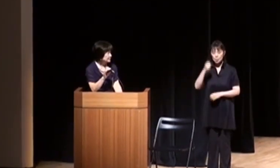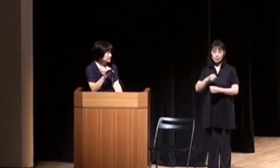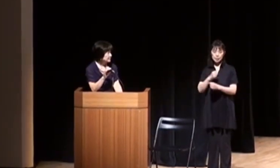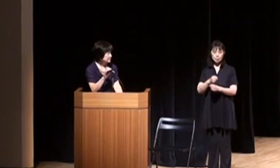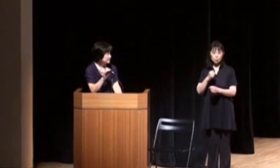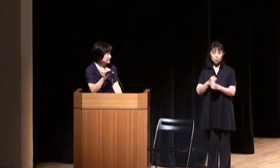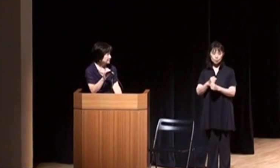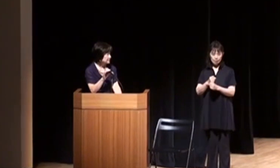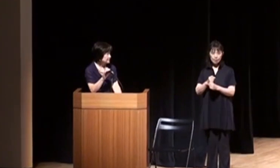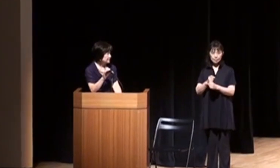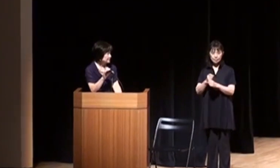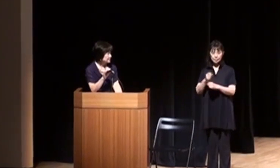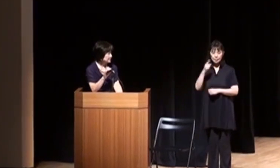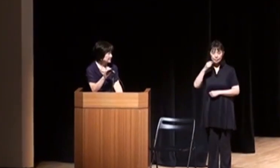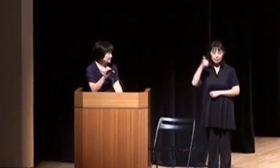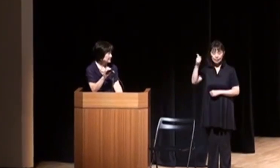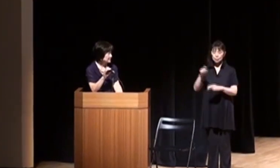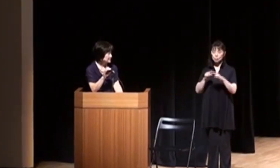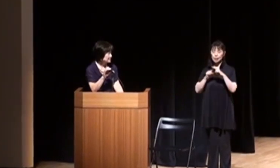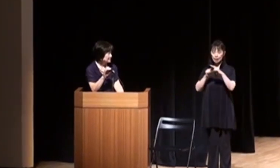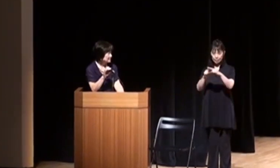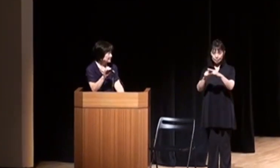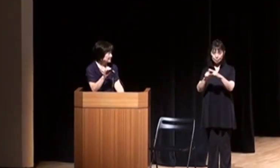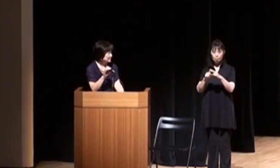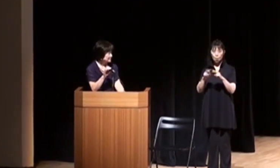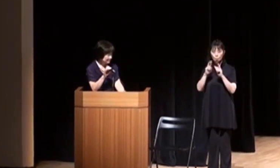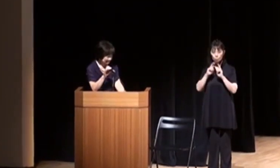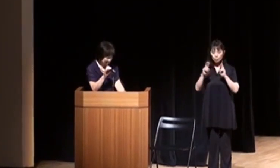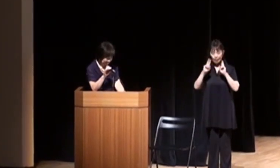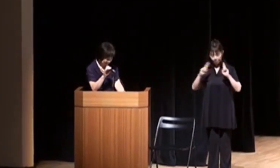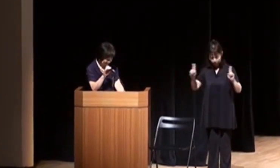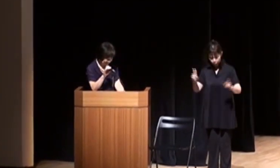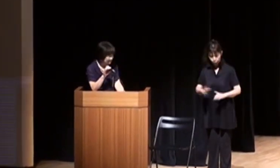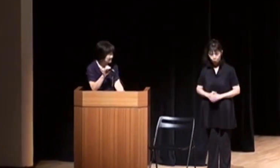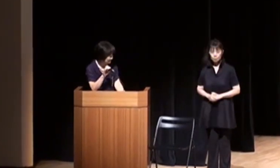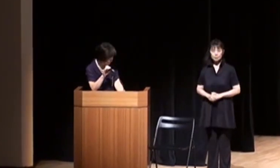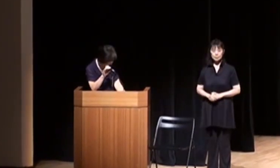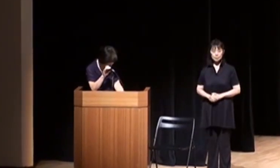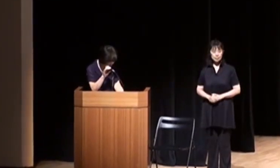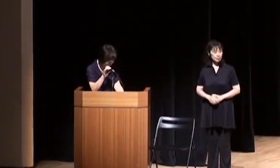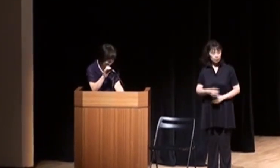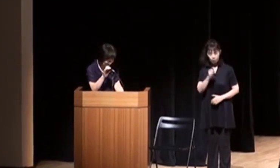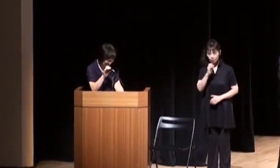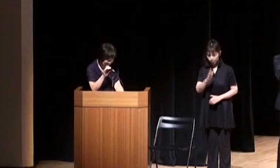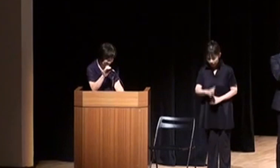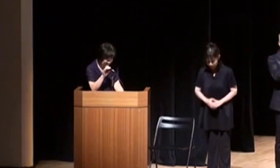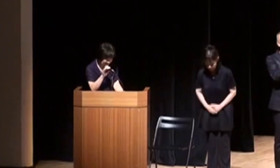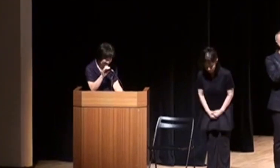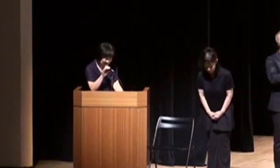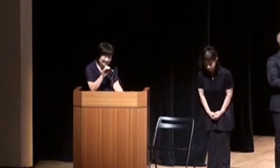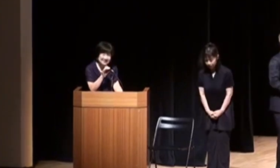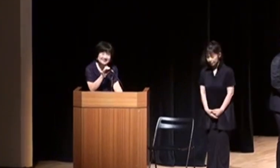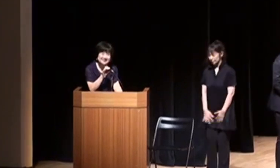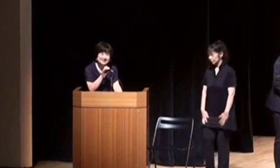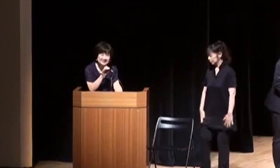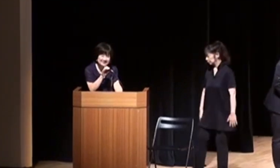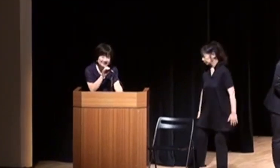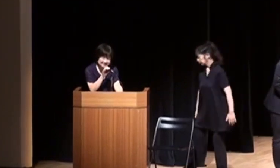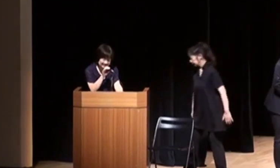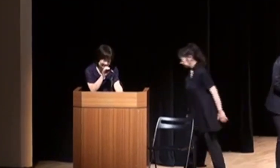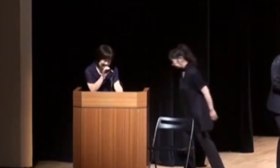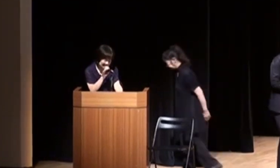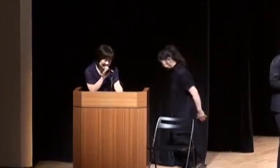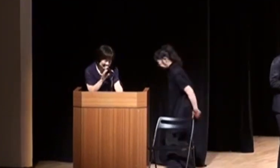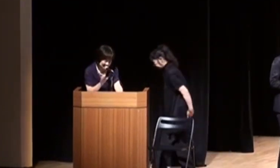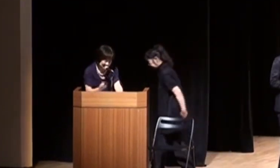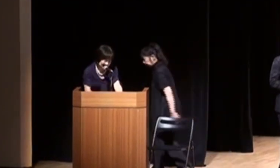た父への手紙という歌を本日は共演させていただきたいと思います。よろしくお願いします。